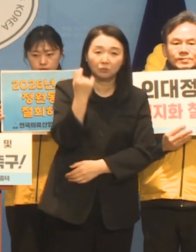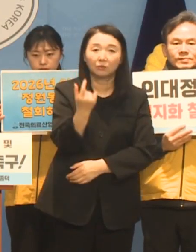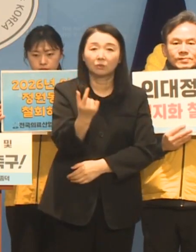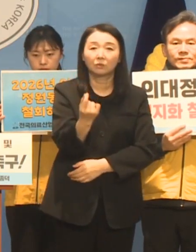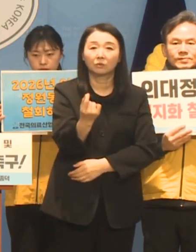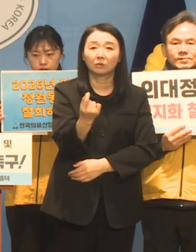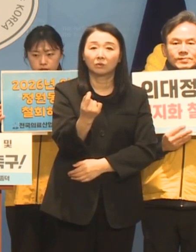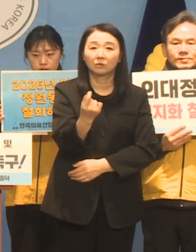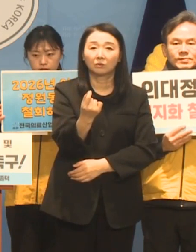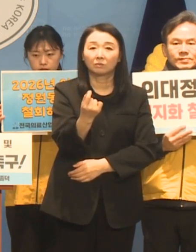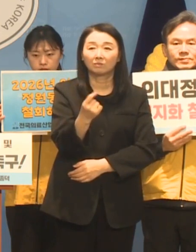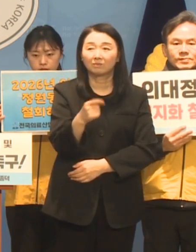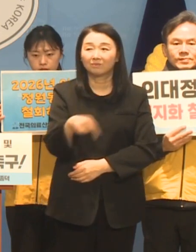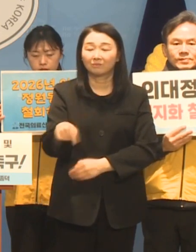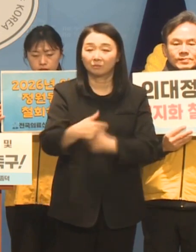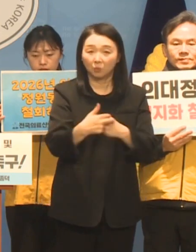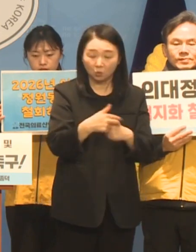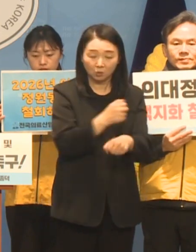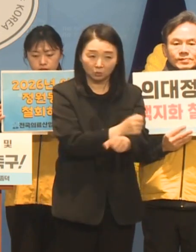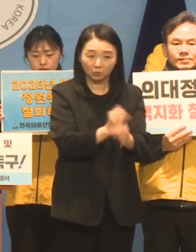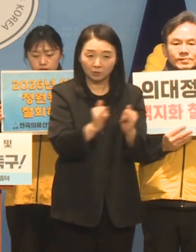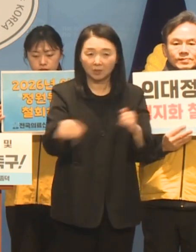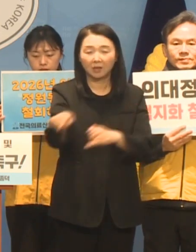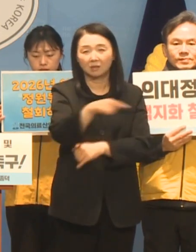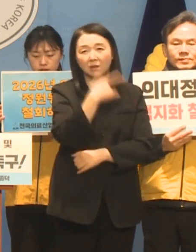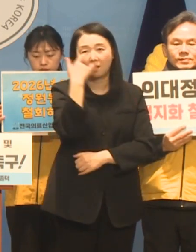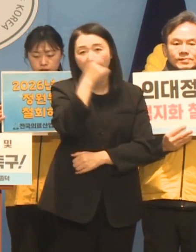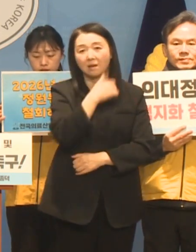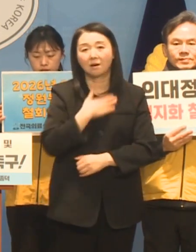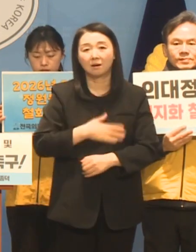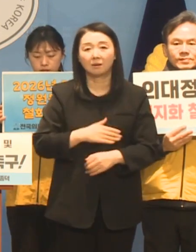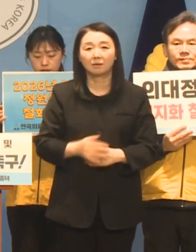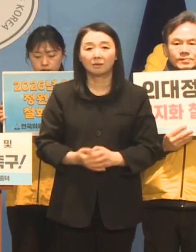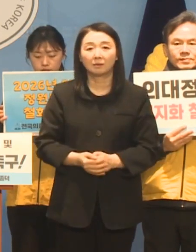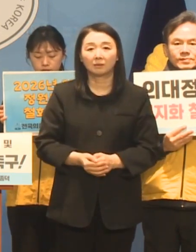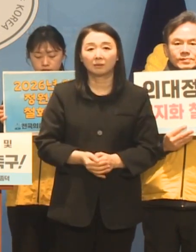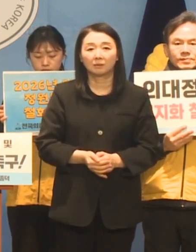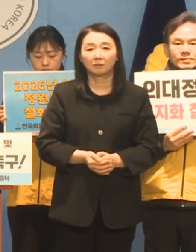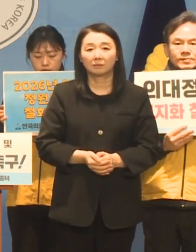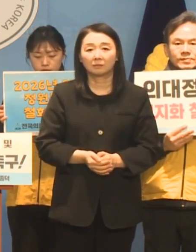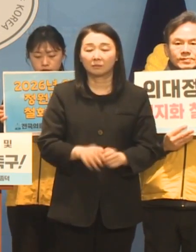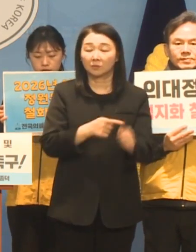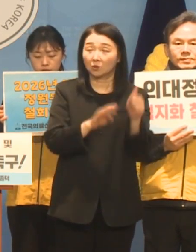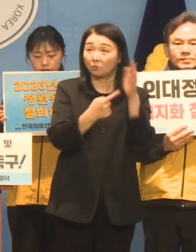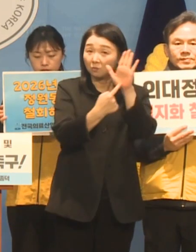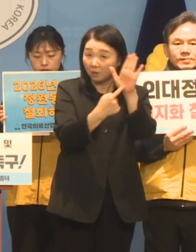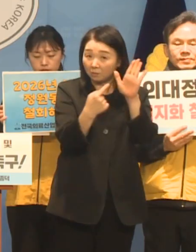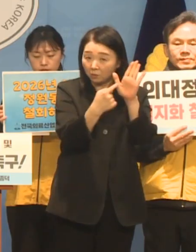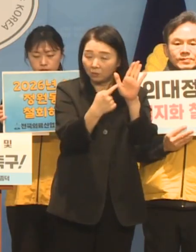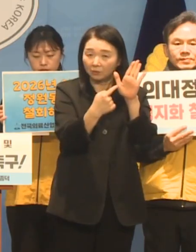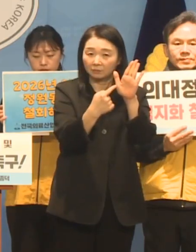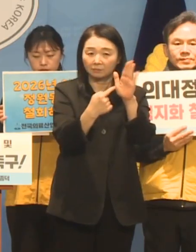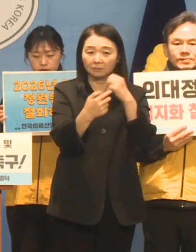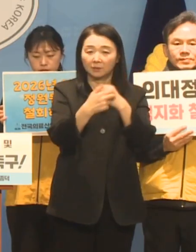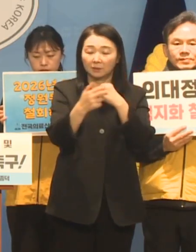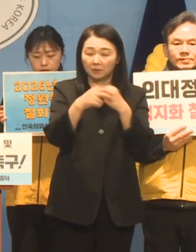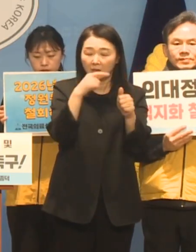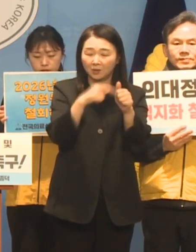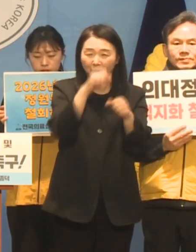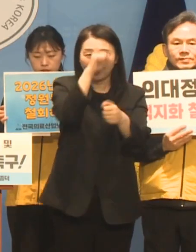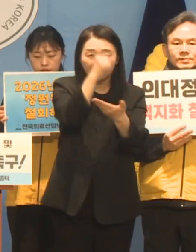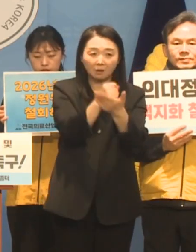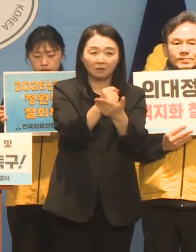건 누구보다 보건 의료 노동자들이 제일 잘 알고 있습니다. 교육부 발표는 의대교육 정상화를